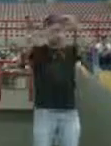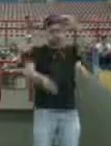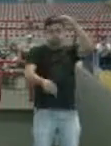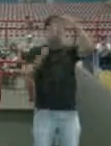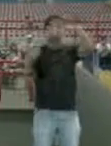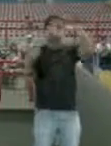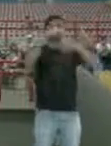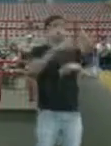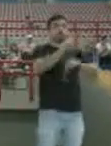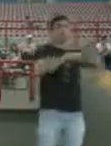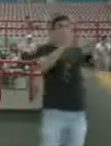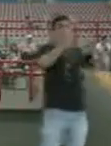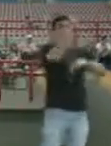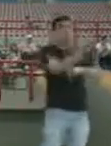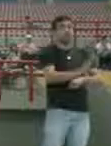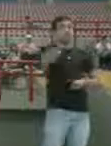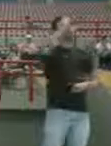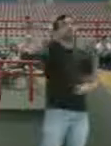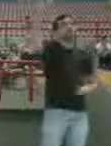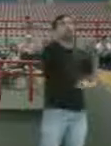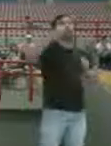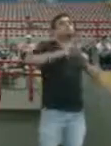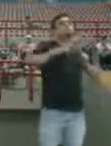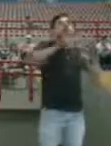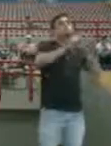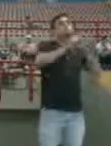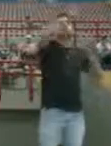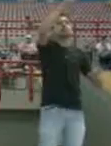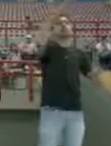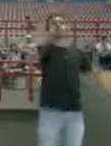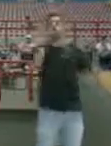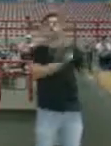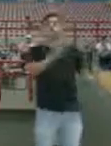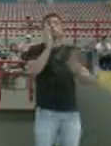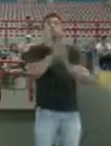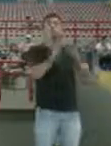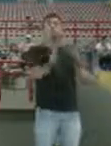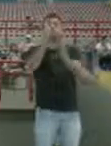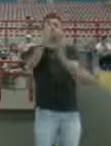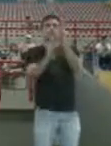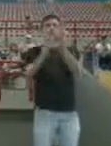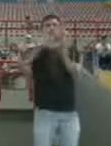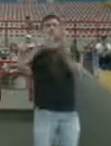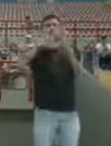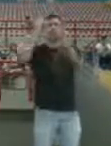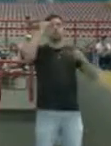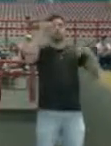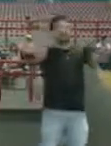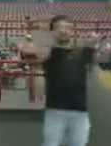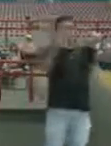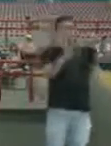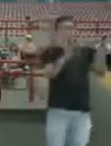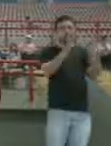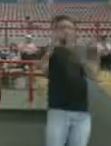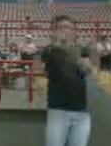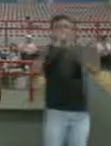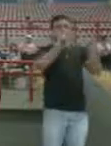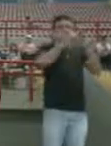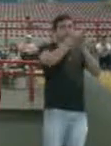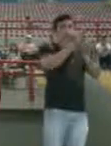o Brasil foi destaque porque o Brasil foi o país pioneiro. Petróleo você tem que dominar 3 etapas. Você tem que